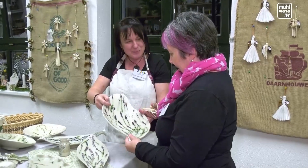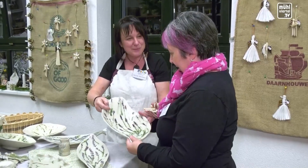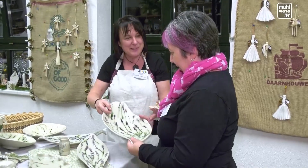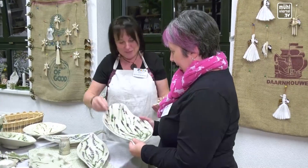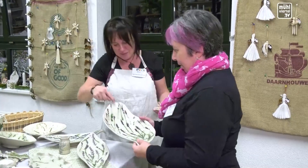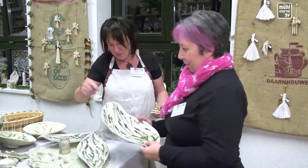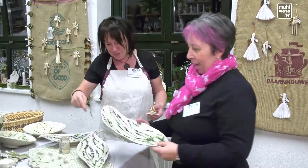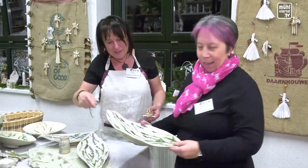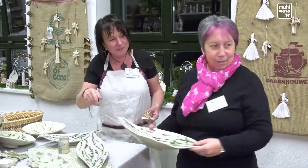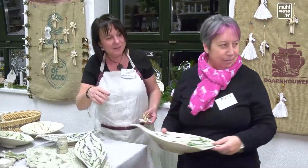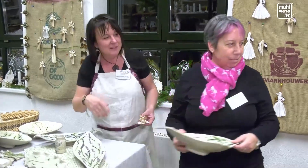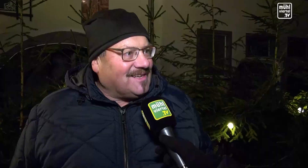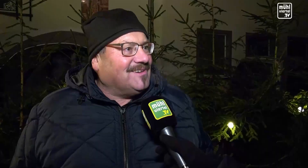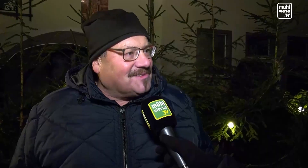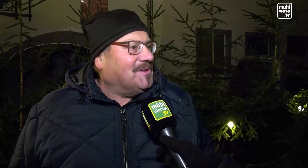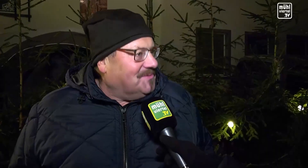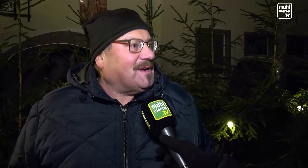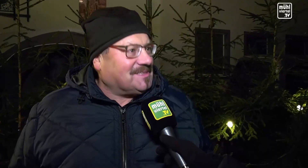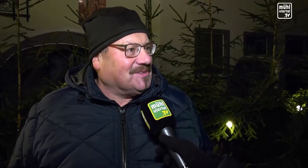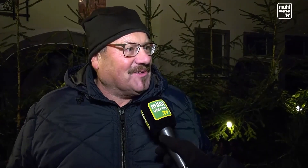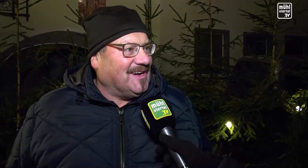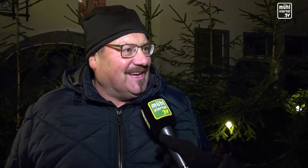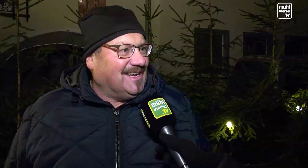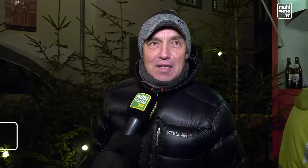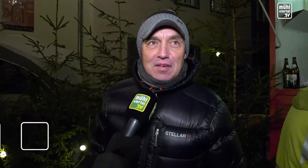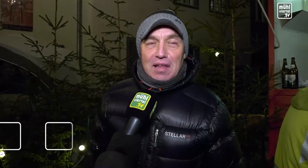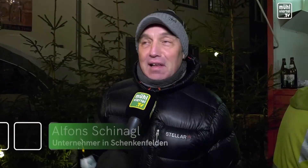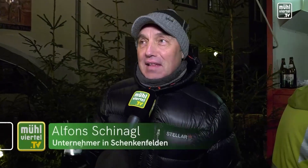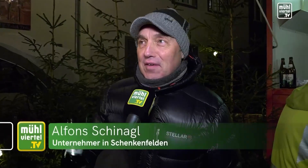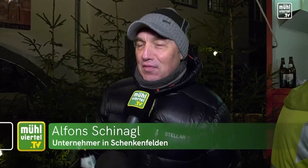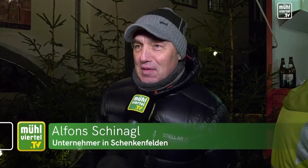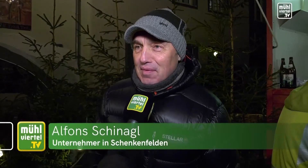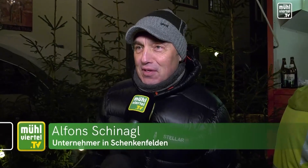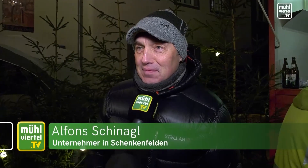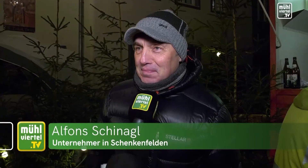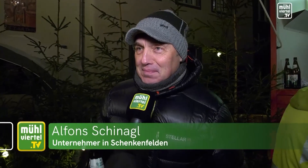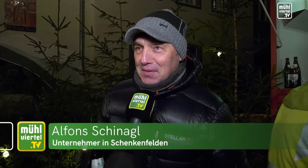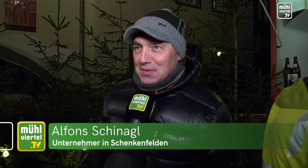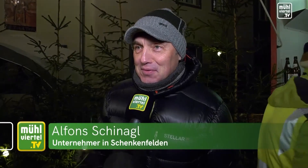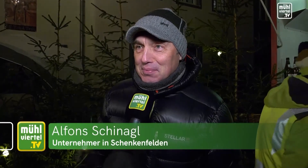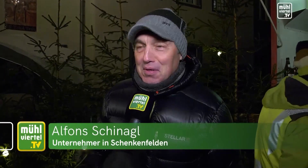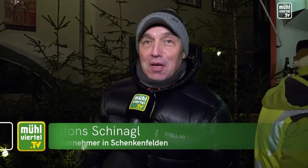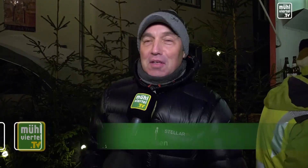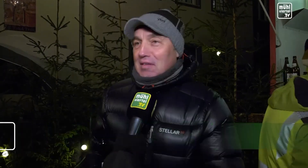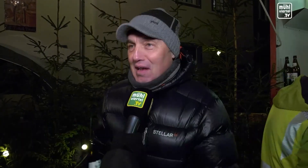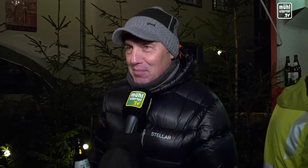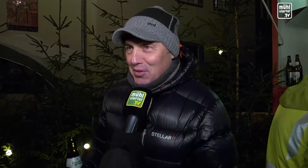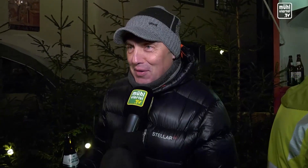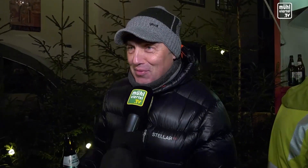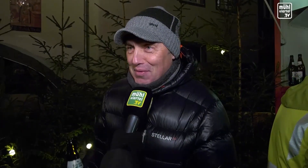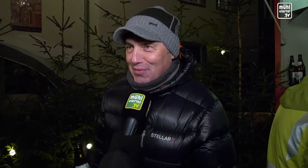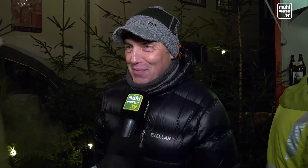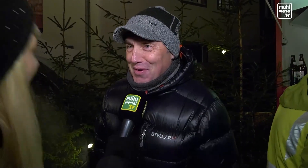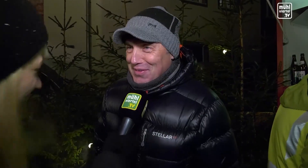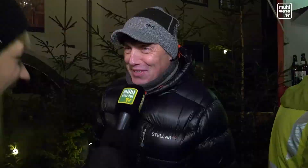ein paar Kleinigkeiten, was für Weihnachten gut sind und dann passt die Sache. Siehst du, die Leute treffen sich immer wieder und ist eine Zeit immer da. Ich